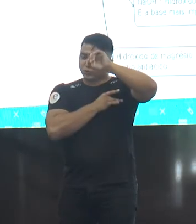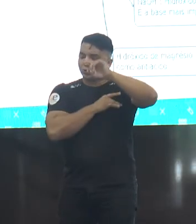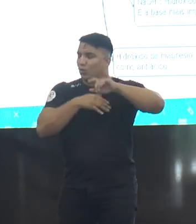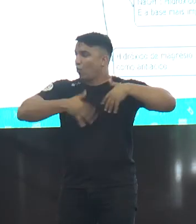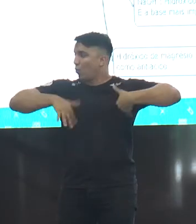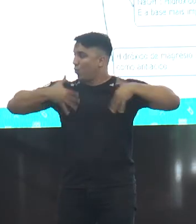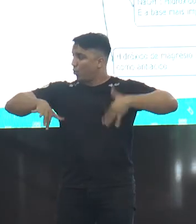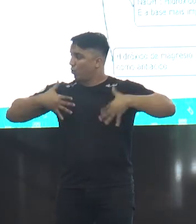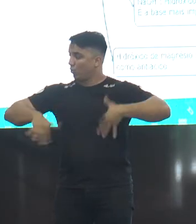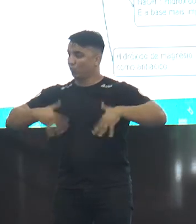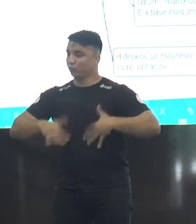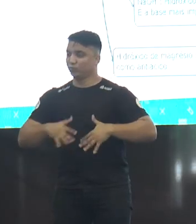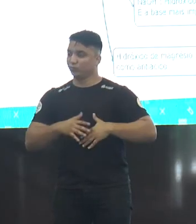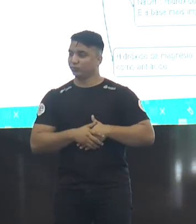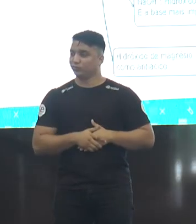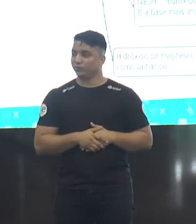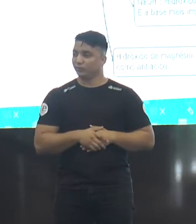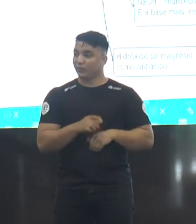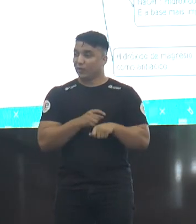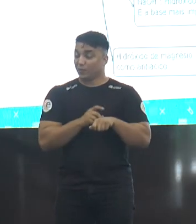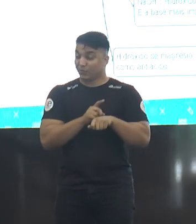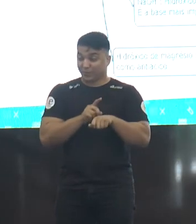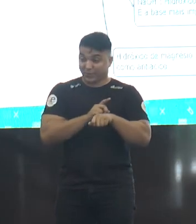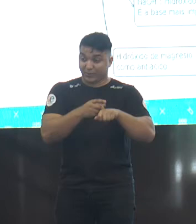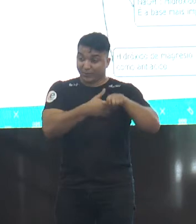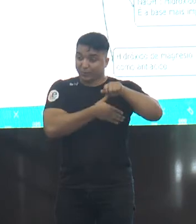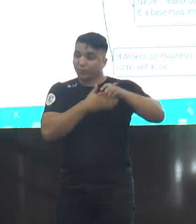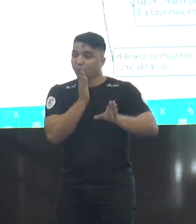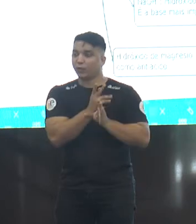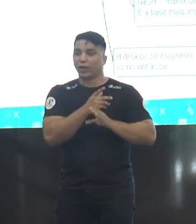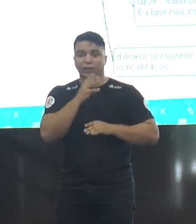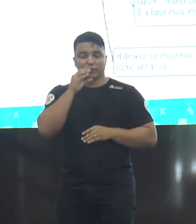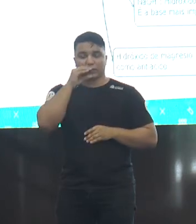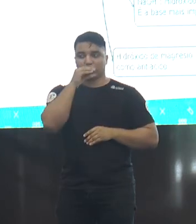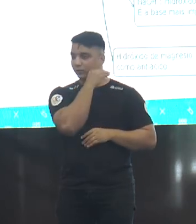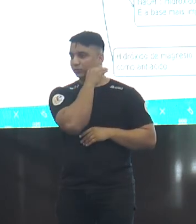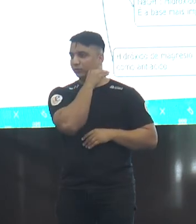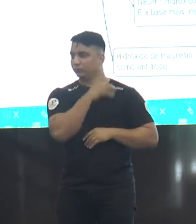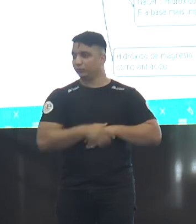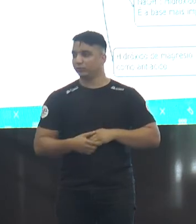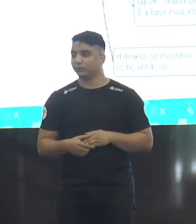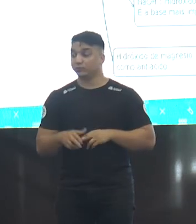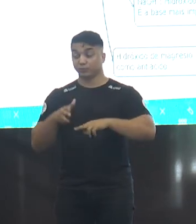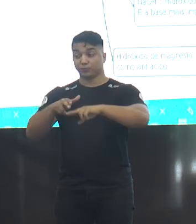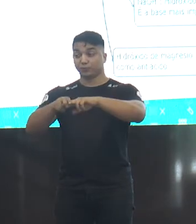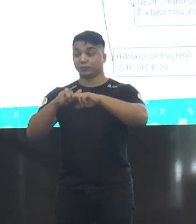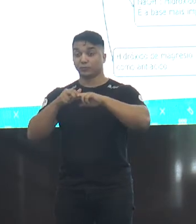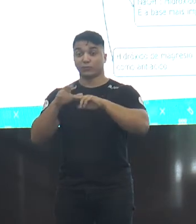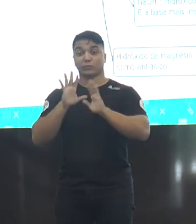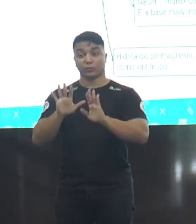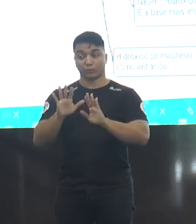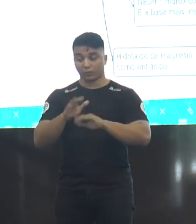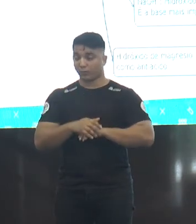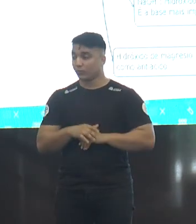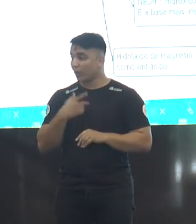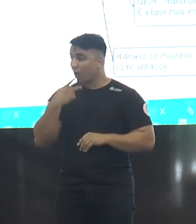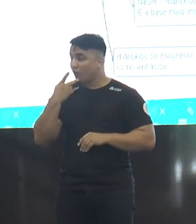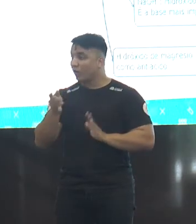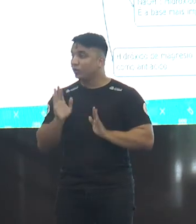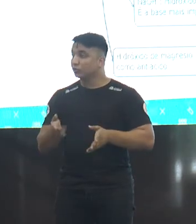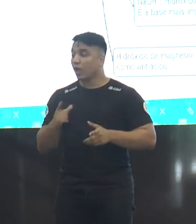Aí, além de tirar o cheiro, fica bem pretinho ali, aquele canto, queima. Né? Então, ó, gente, eu disse